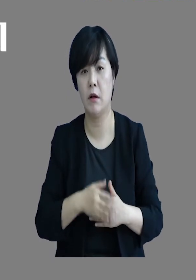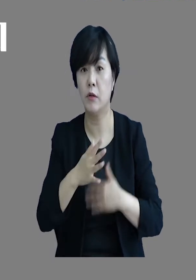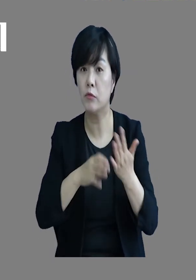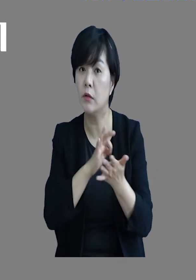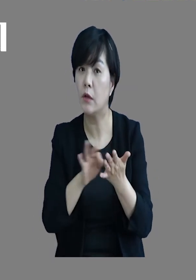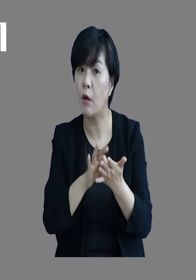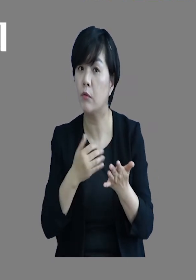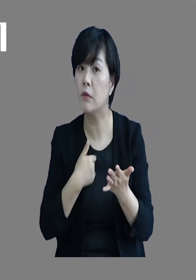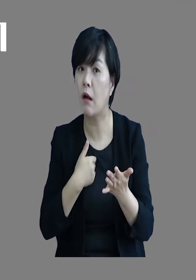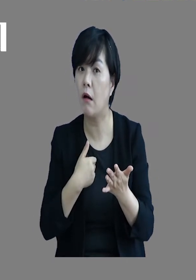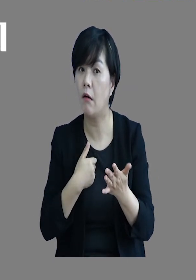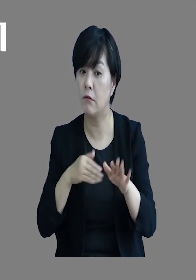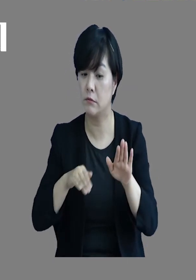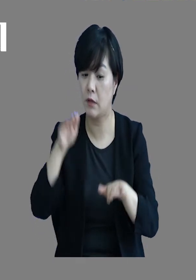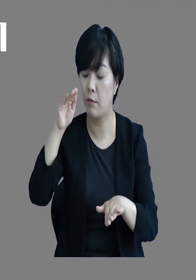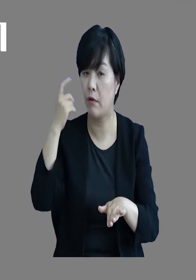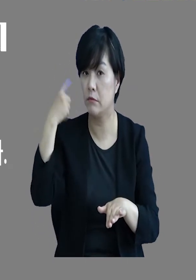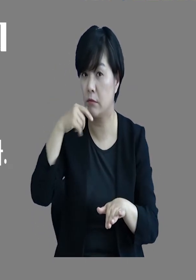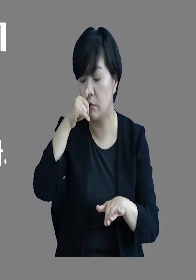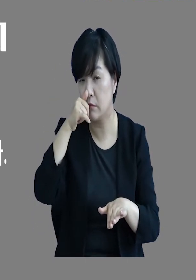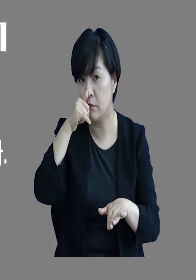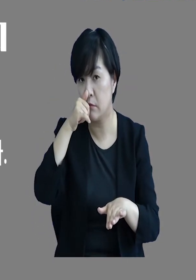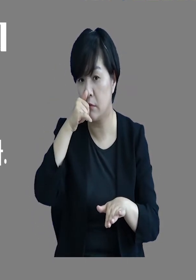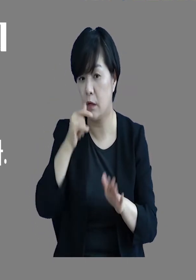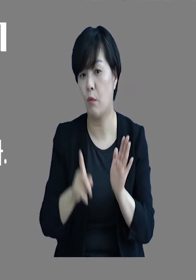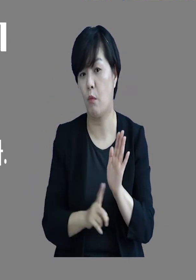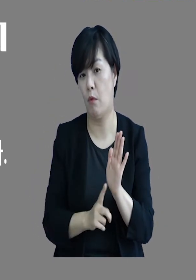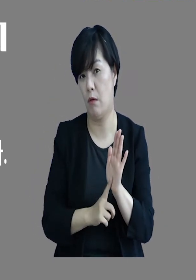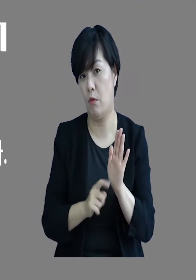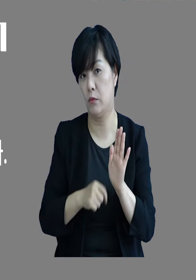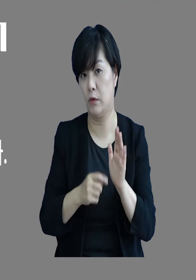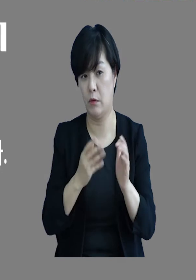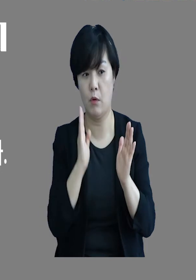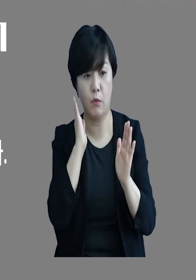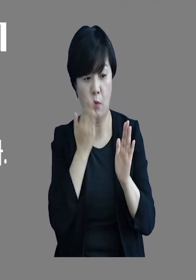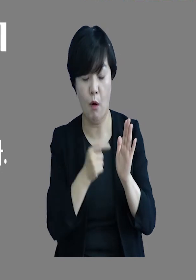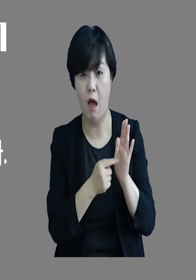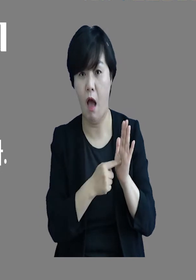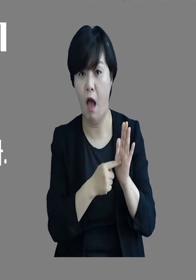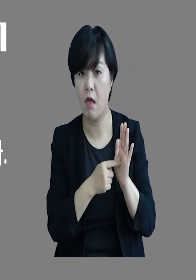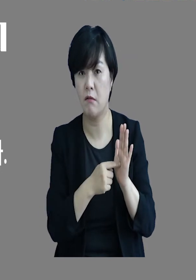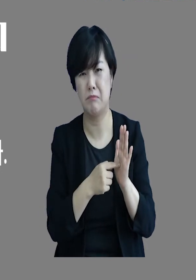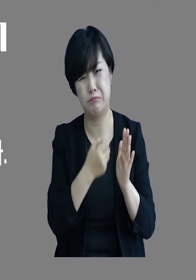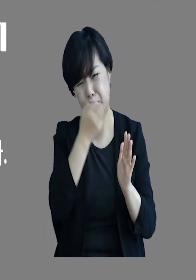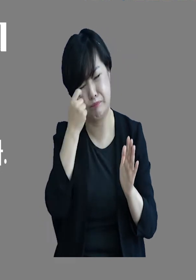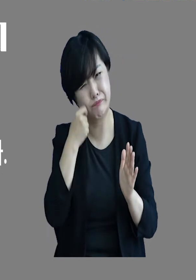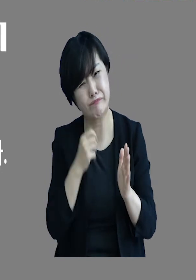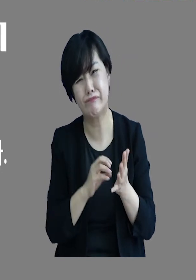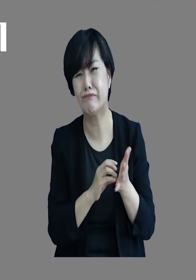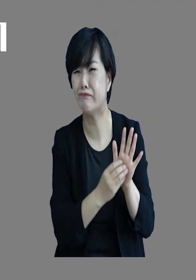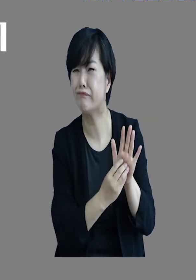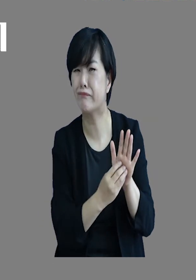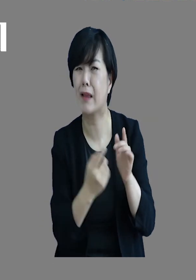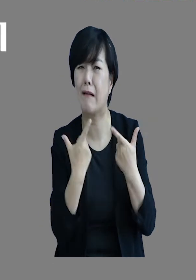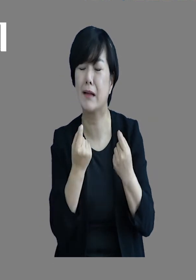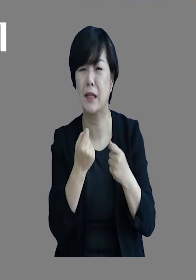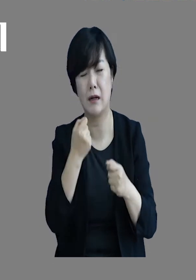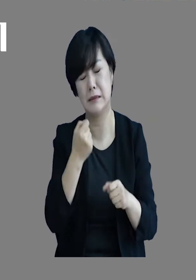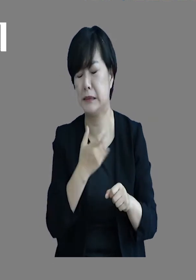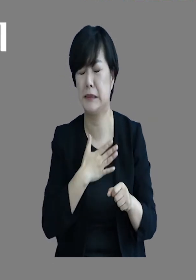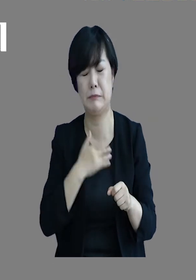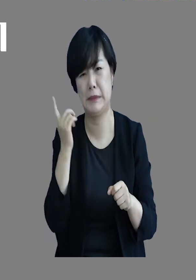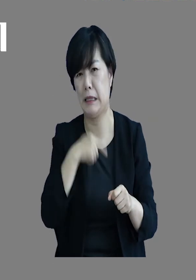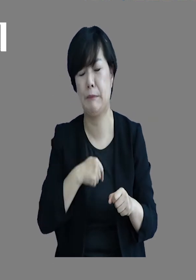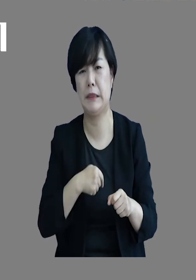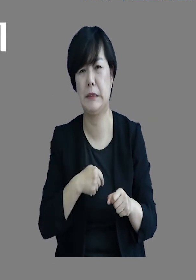수어를 쓰는 제가 차별받는 느낌입니다. 광고에서 농인을 불쌍하게 그리는 것 같아 불쾌합니다. 수어를